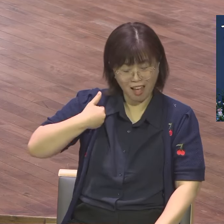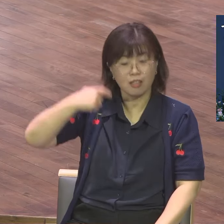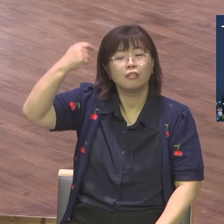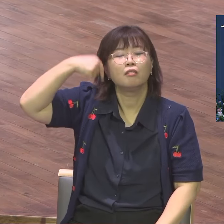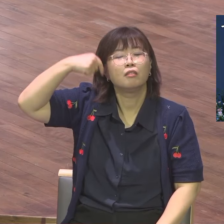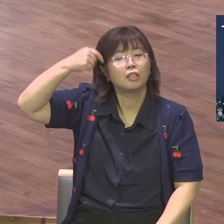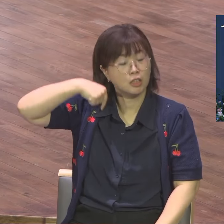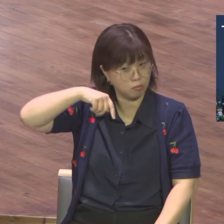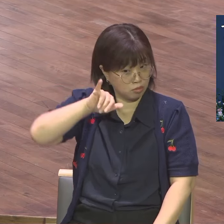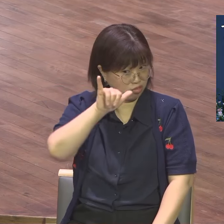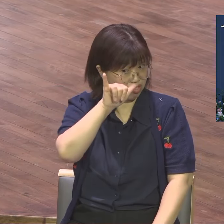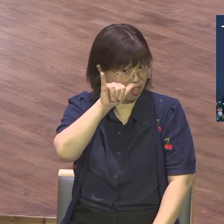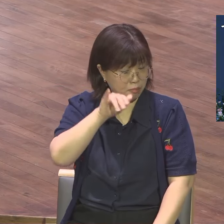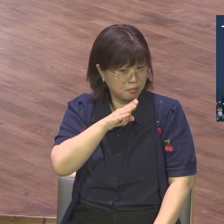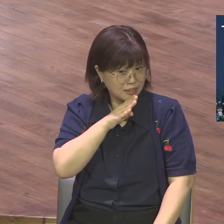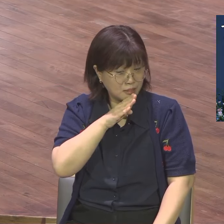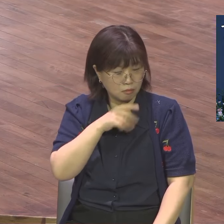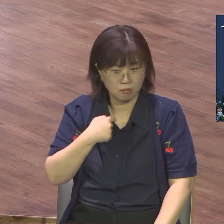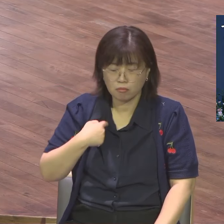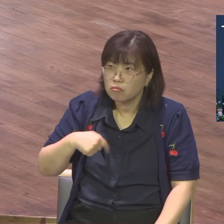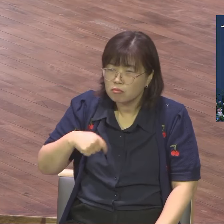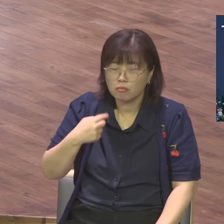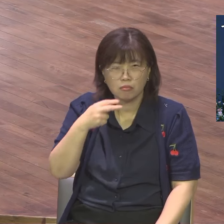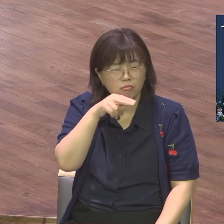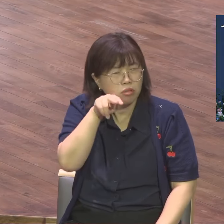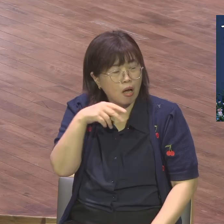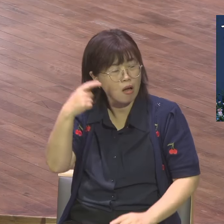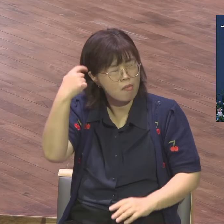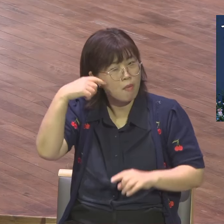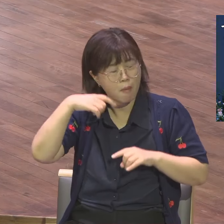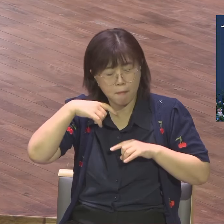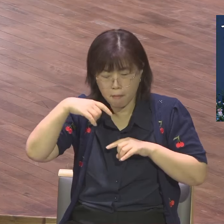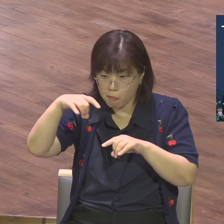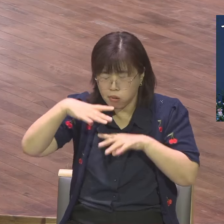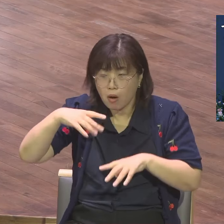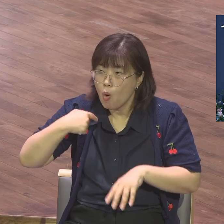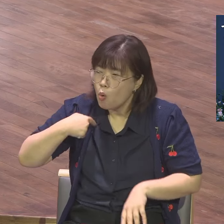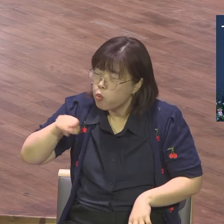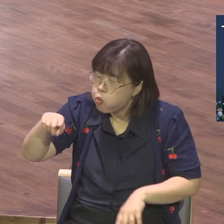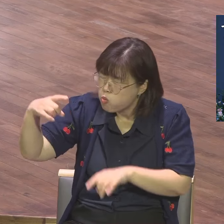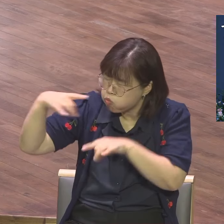나 왜 그래 얼굴이 좋습니까? 예수님을 너무 사랑하기 때문에.